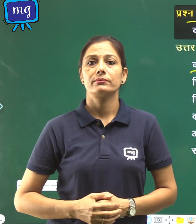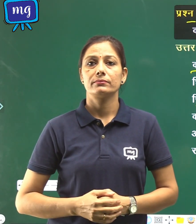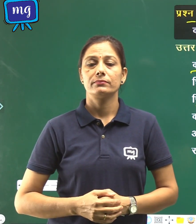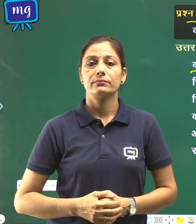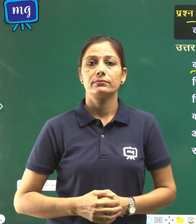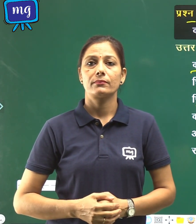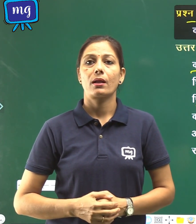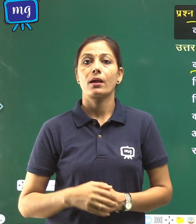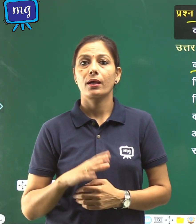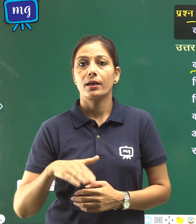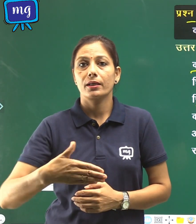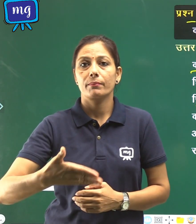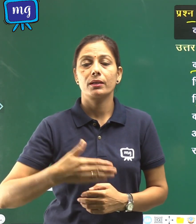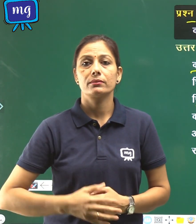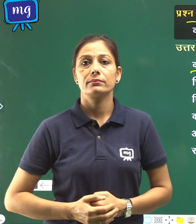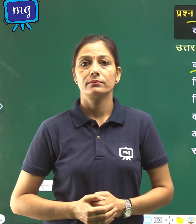करने के बाद